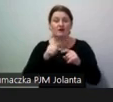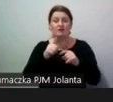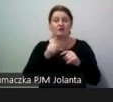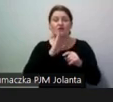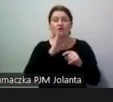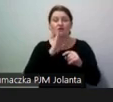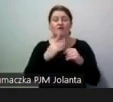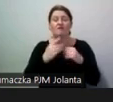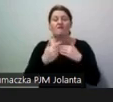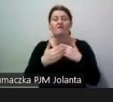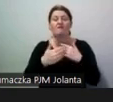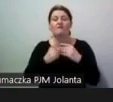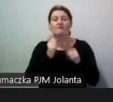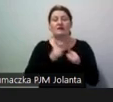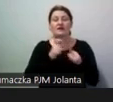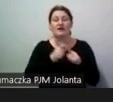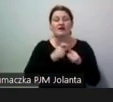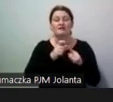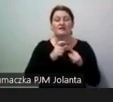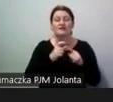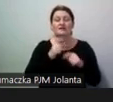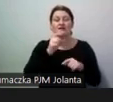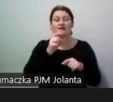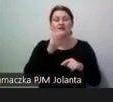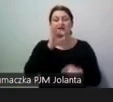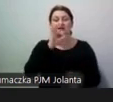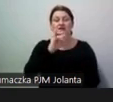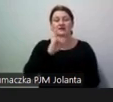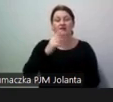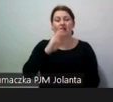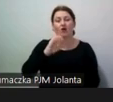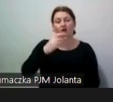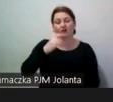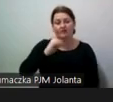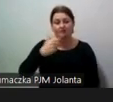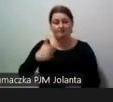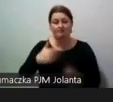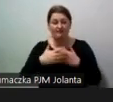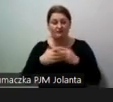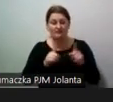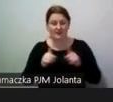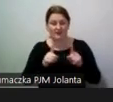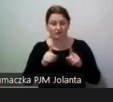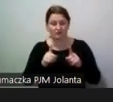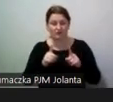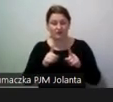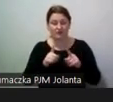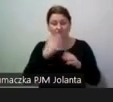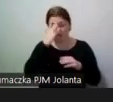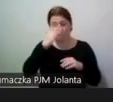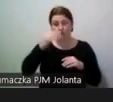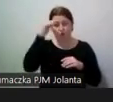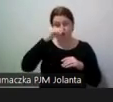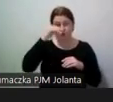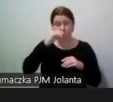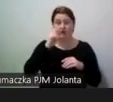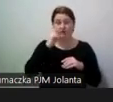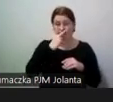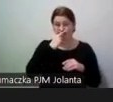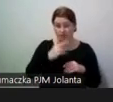synonimach, ale nie tak zwanej kategoryzacji, czyli widzimy, że uczeń przed chwileczką, który